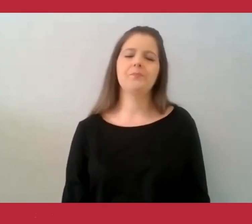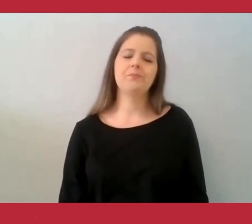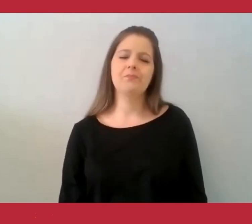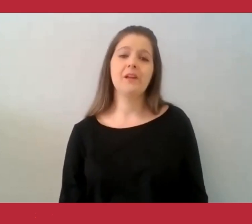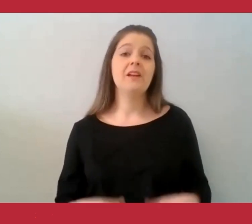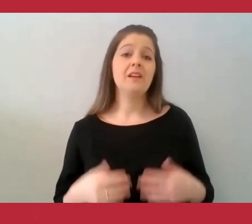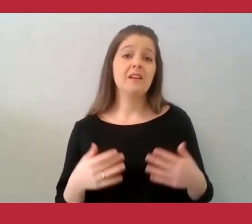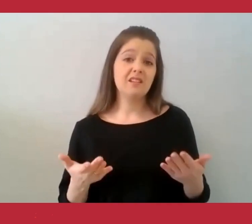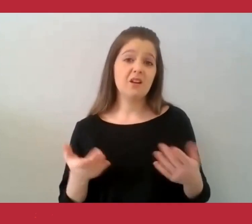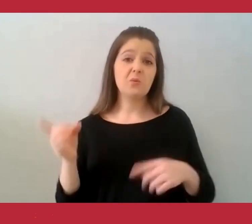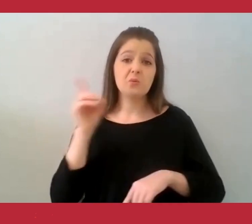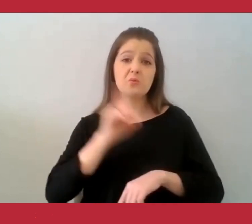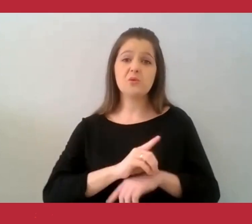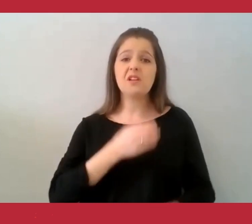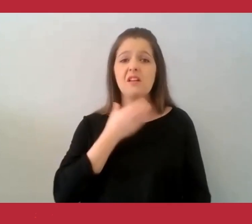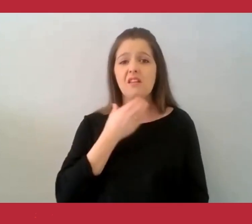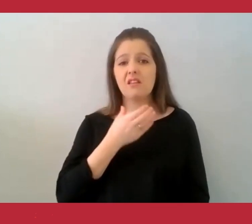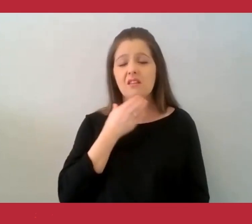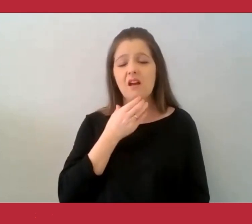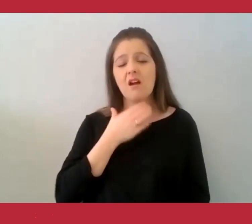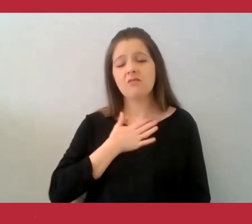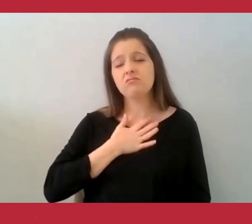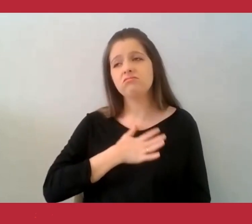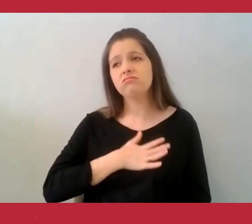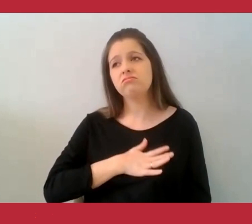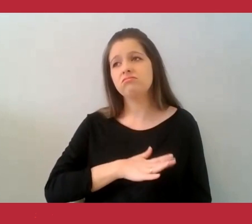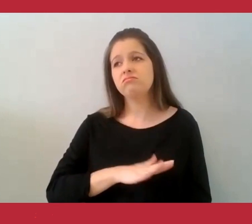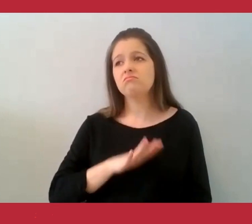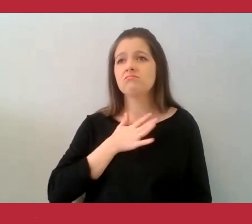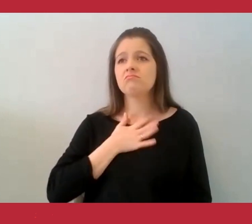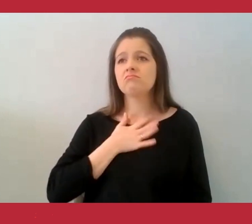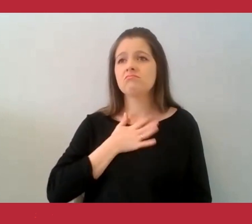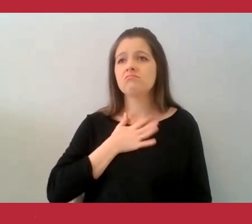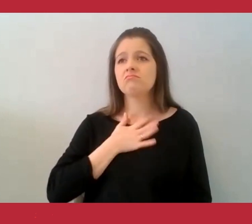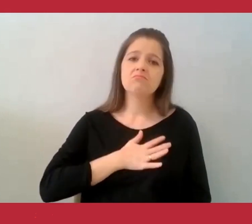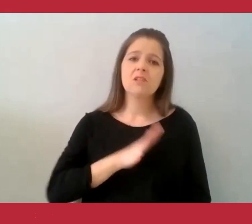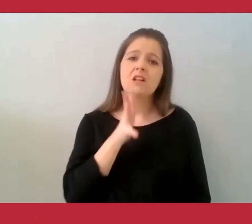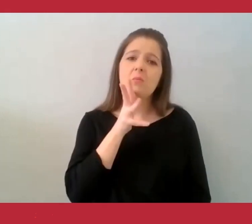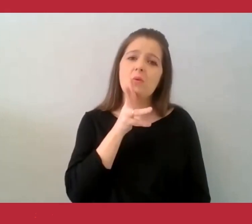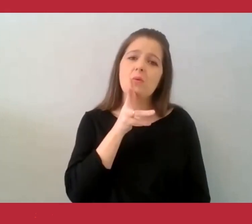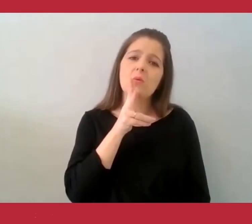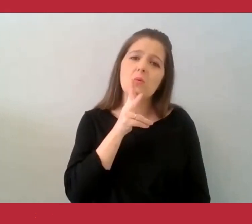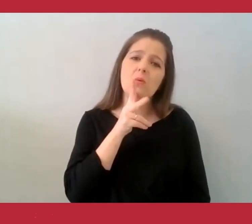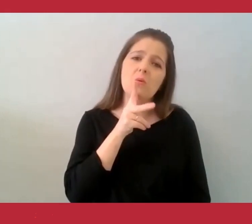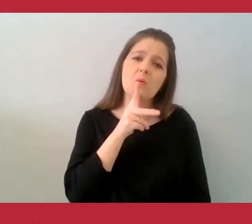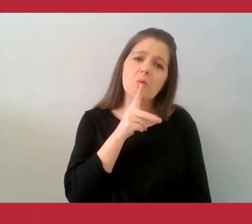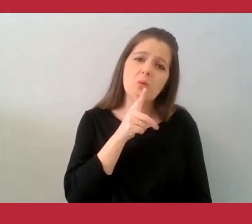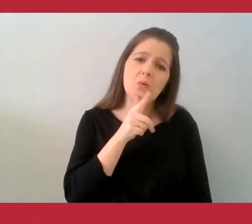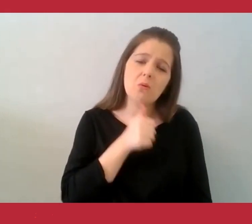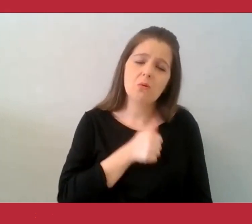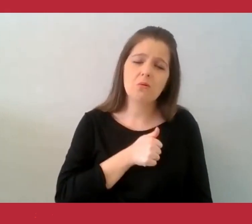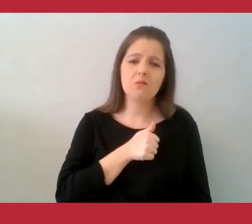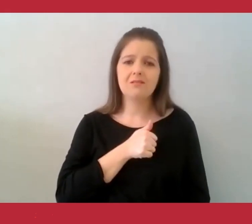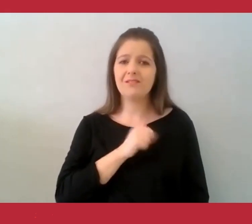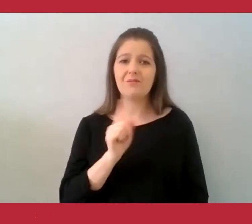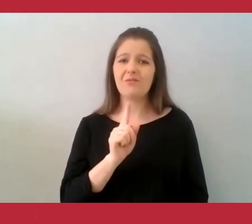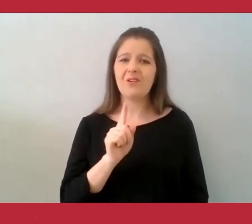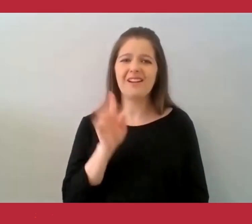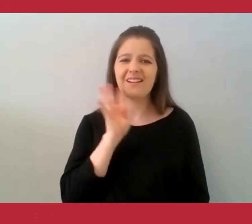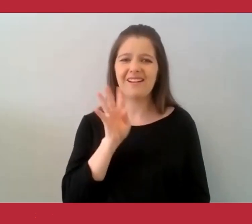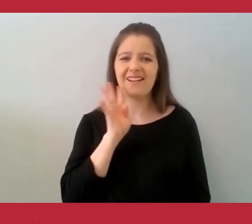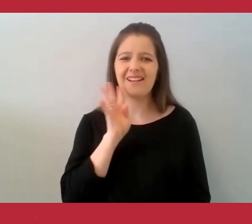Joãozinho passou devagar, não foi aquele dia animado, pelo contrário. Então,